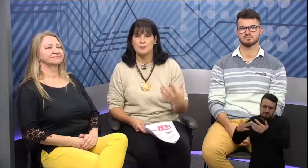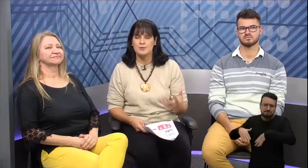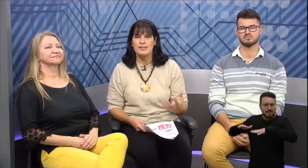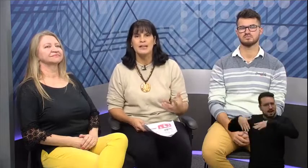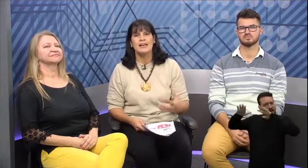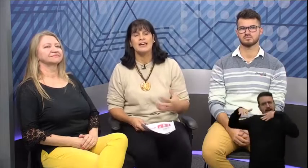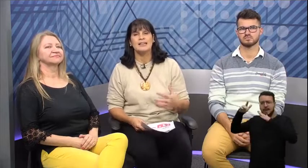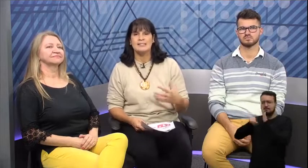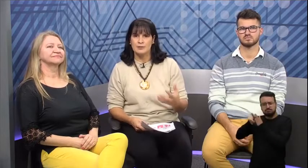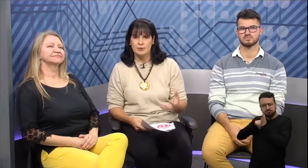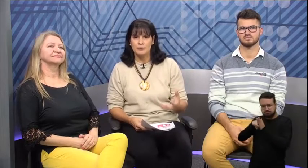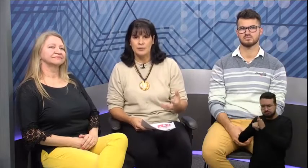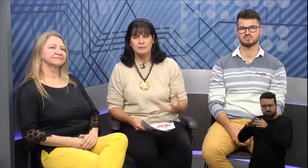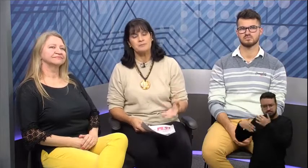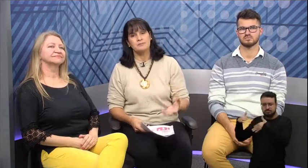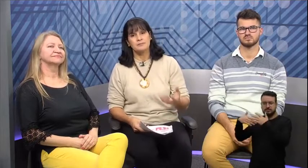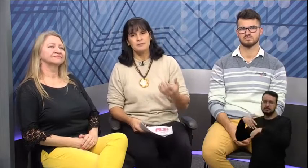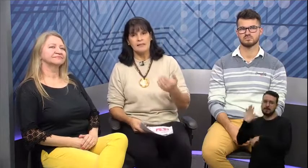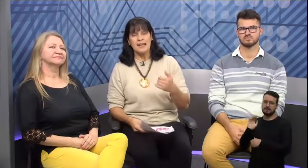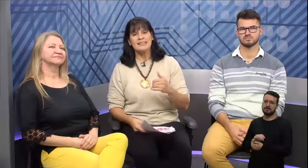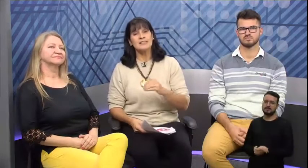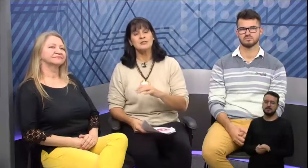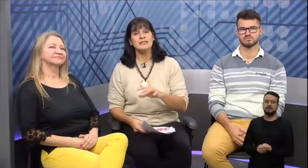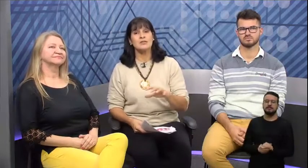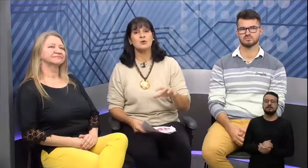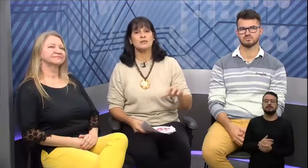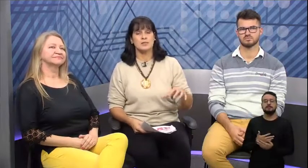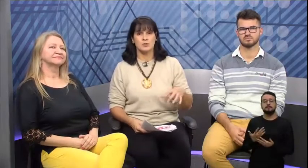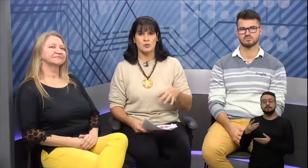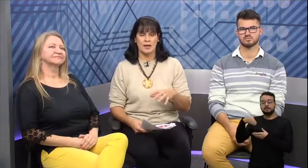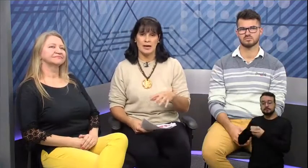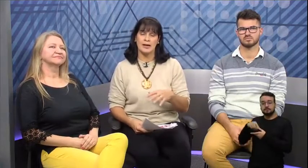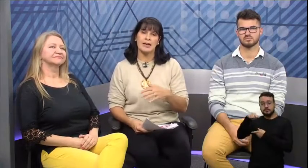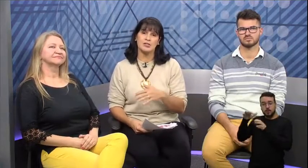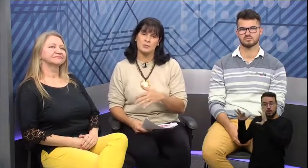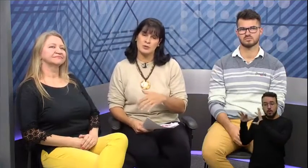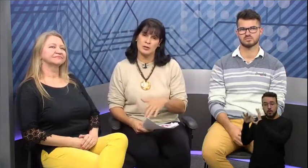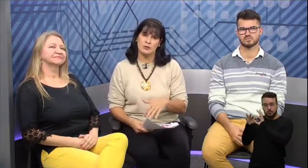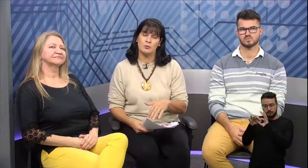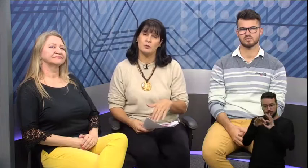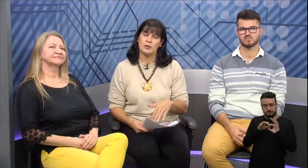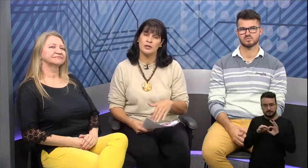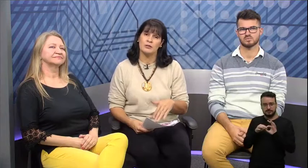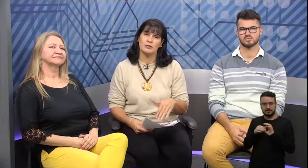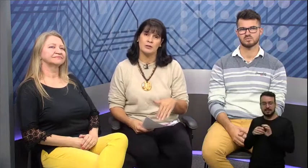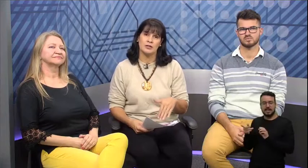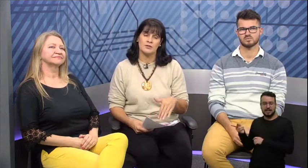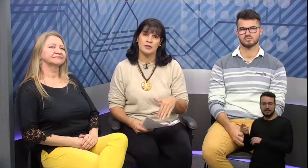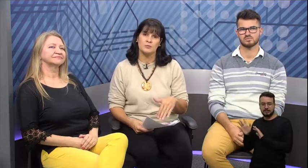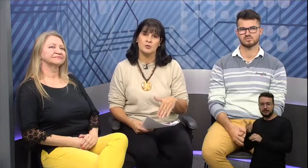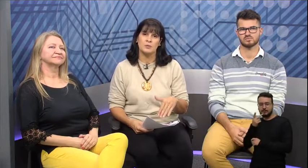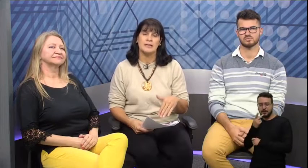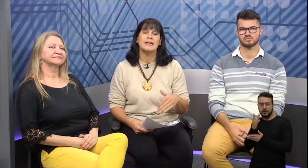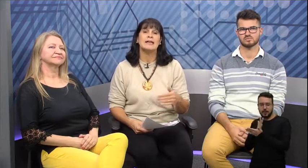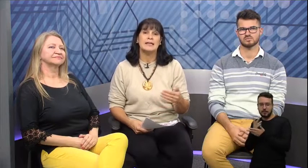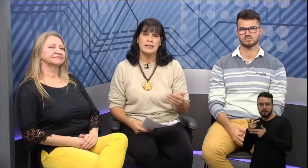vamos desenvolver. Aí, dentro desse contexto escolar, eles já mencionaram um pouquinho do que nós falamos sobre